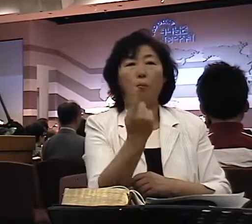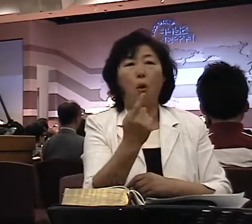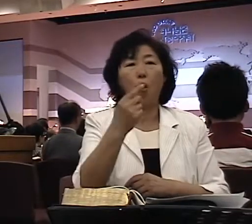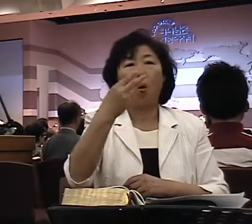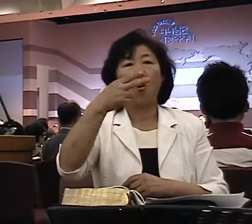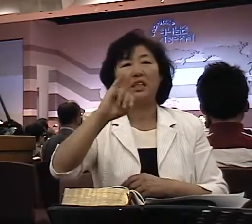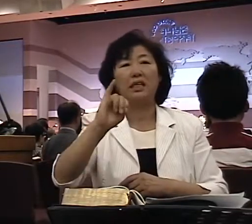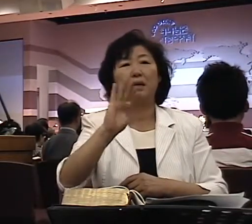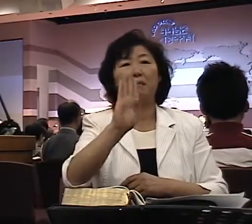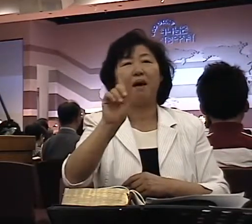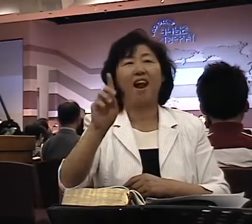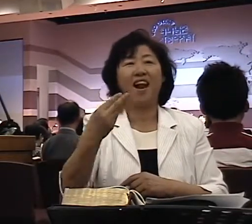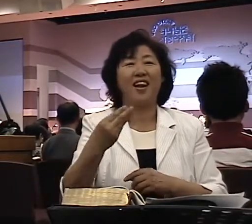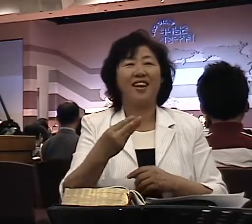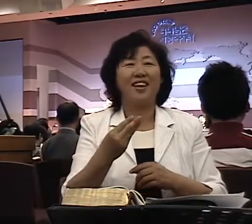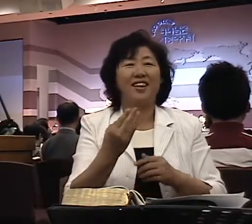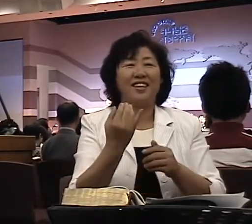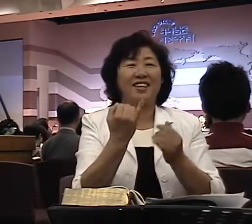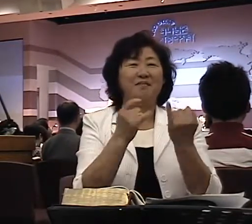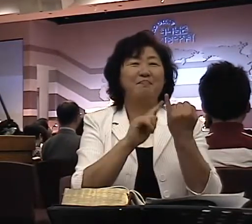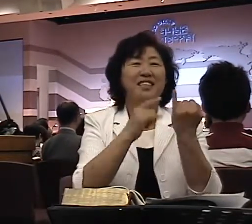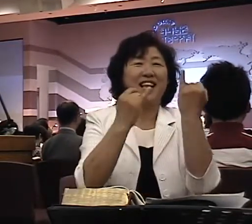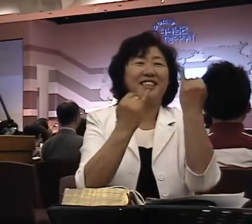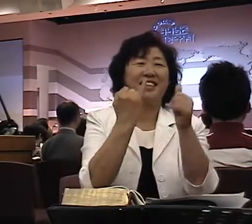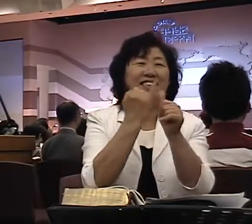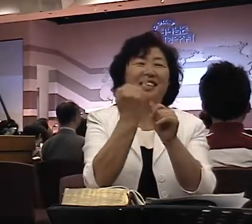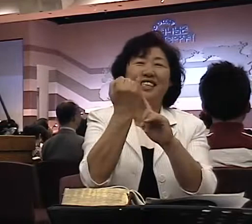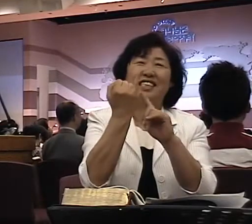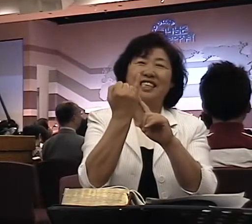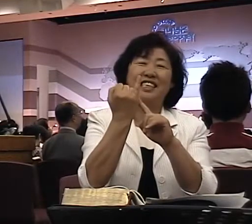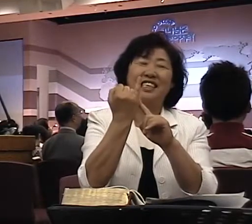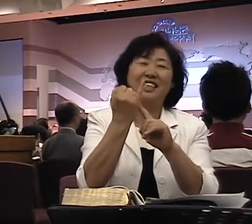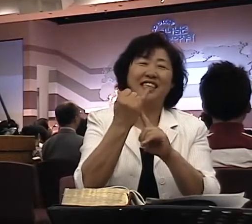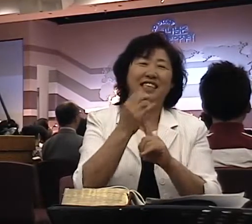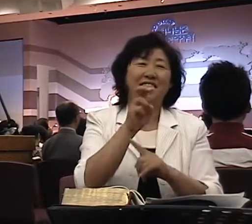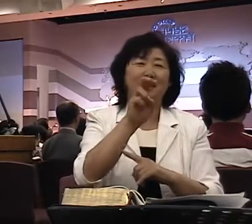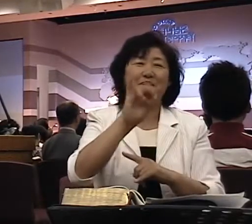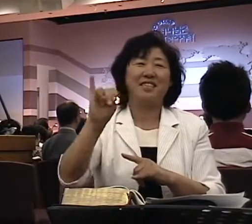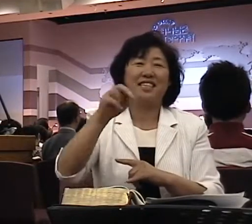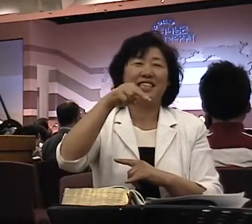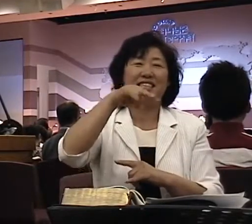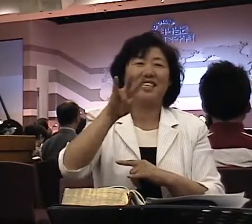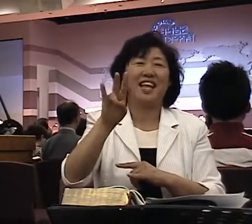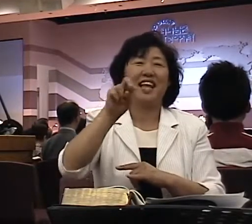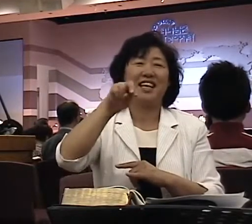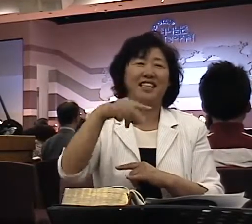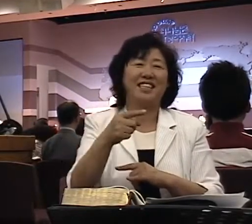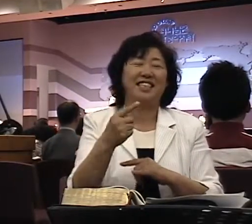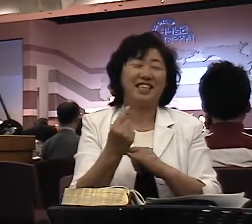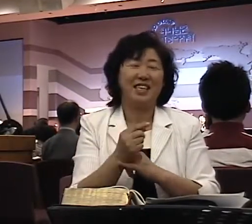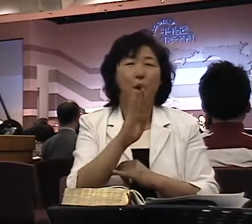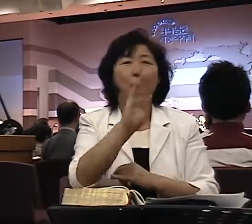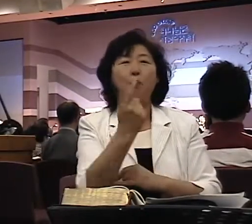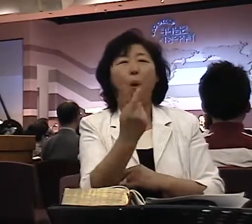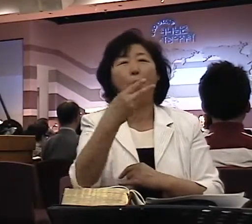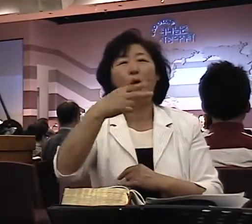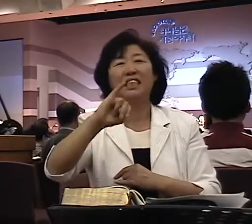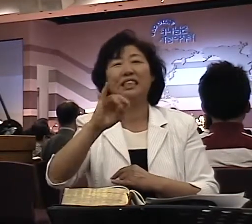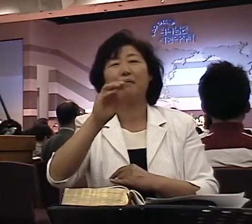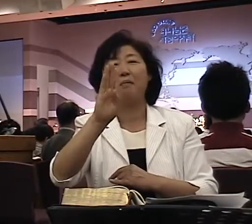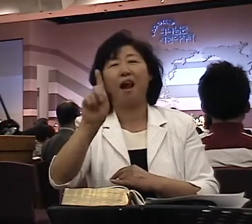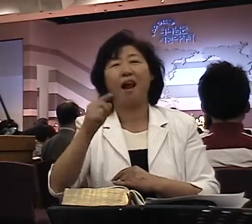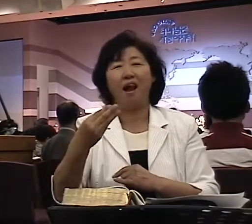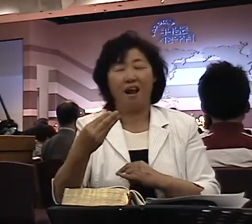보디발이 요셉에게 계속 눈을 주고 있으며 요셉을 계속 유혹하고 있는데, 그의